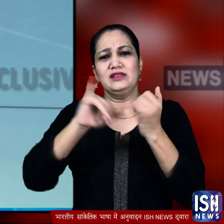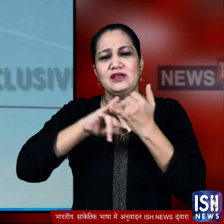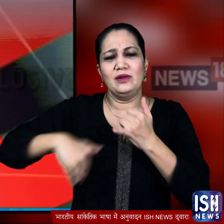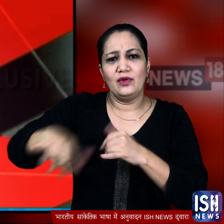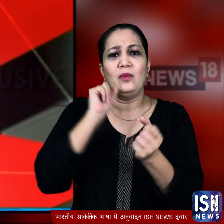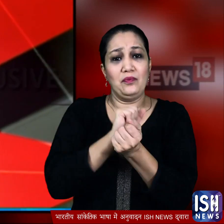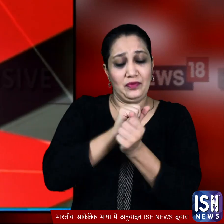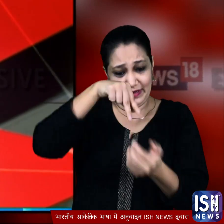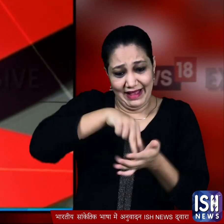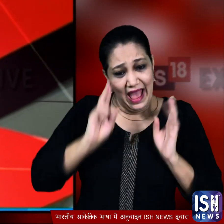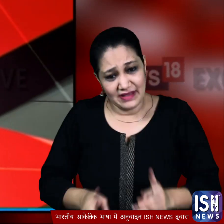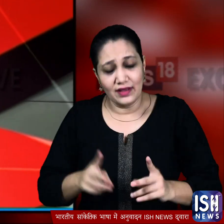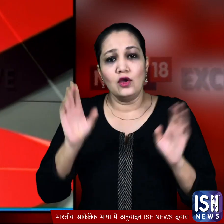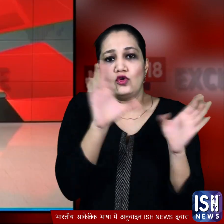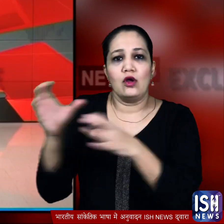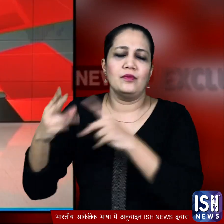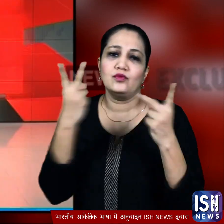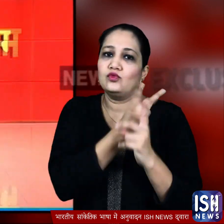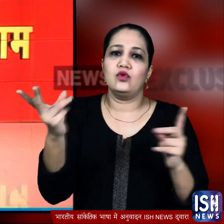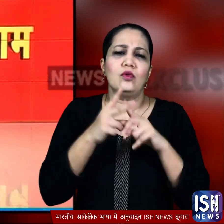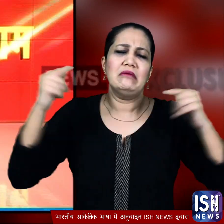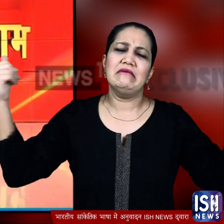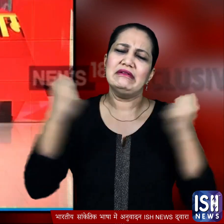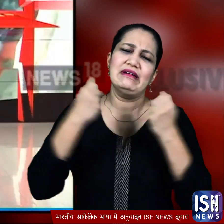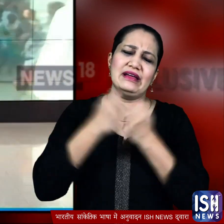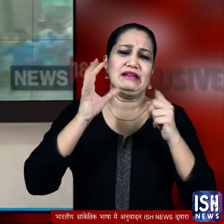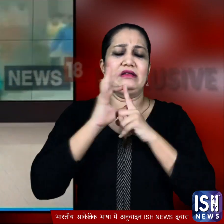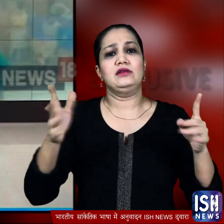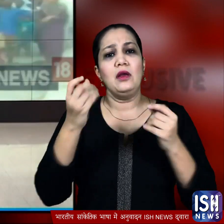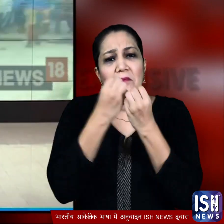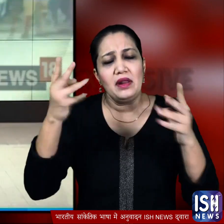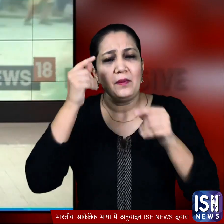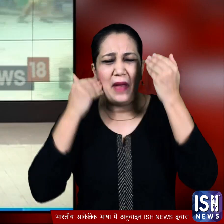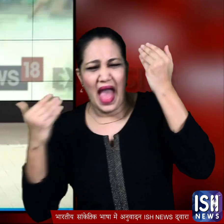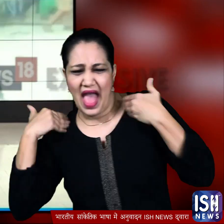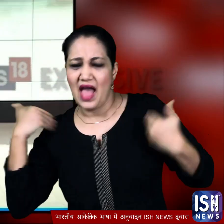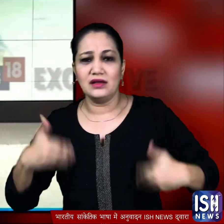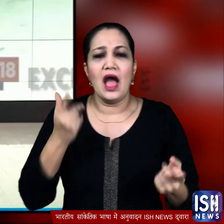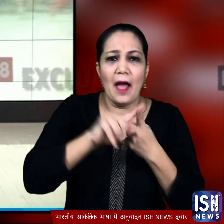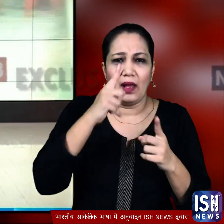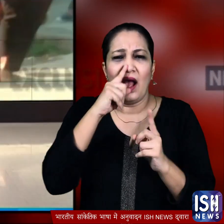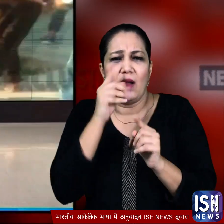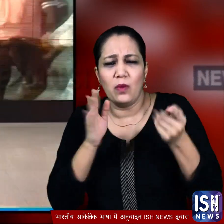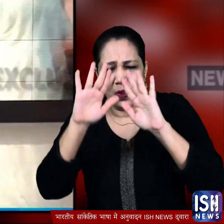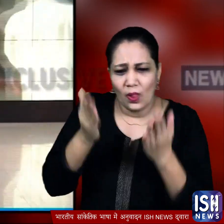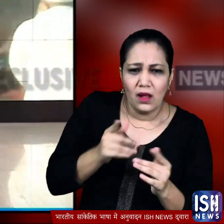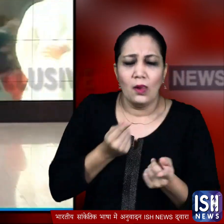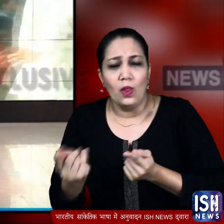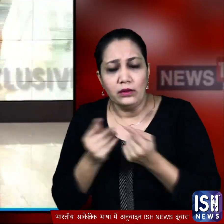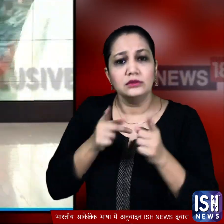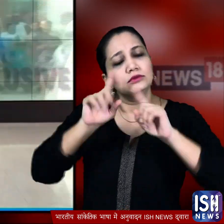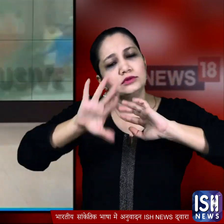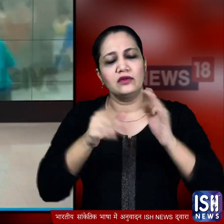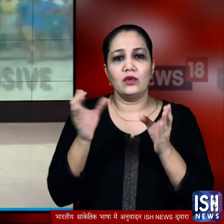सहारनपुर में पुलिस की मौजूदगी में ही 2 गुटों के बीच खूनी झड़प हो गई, जिसमें कई लोग घायल हो गए। बताया गया कि छेड़छाड़ की पुलिस को शिकायत करने